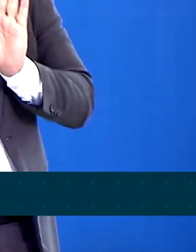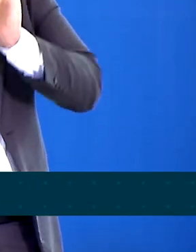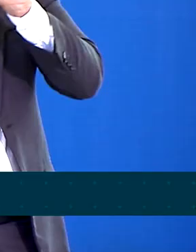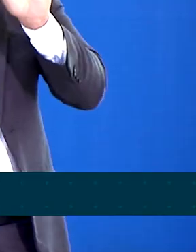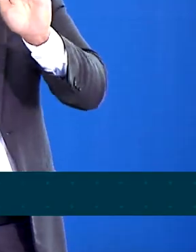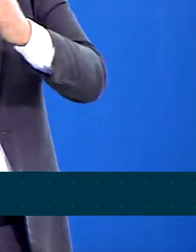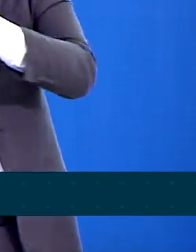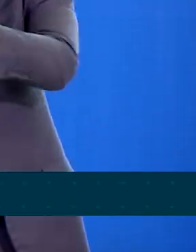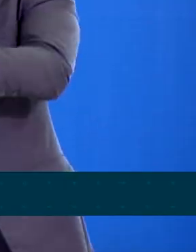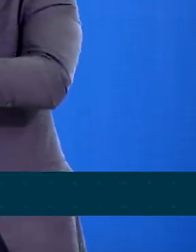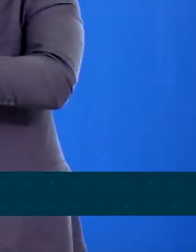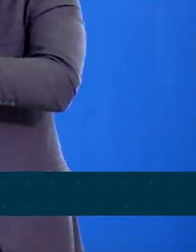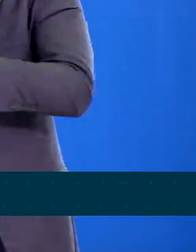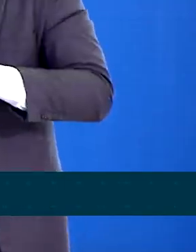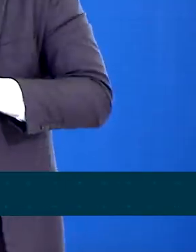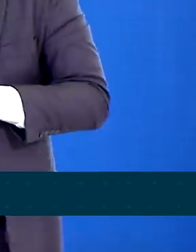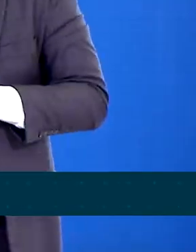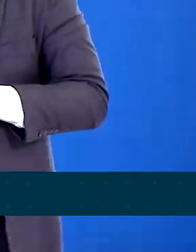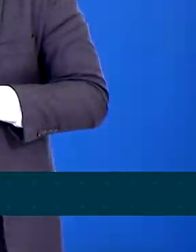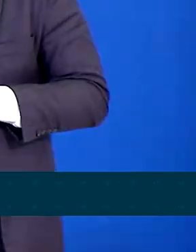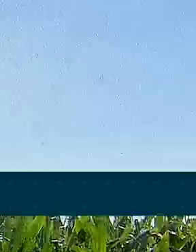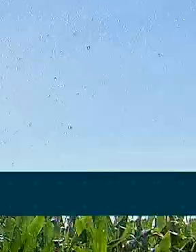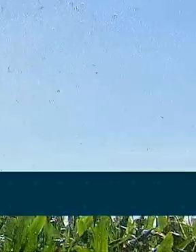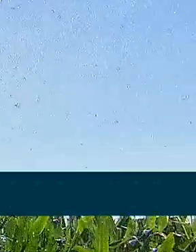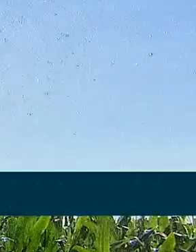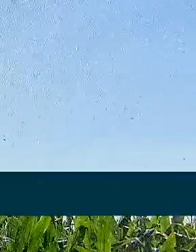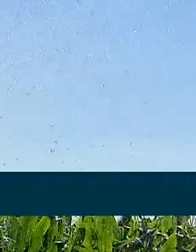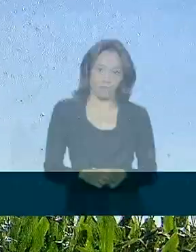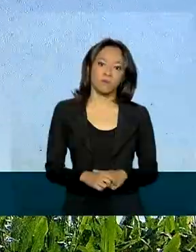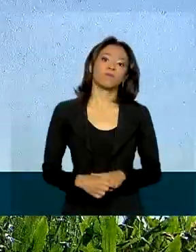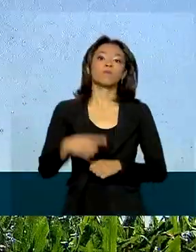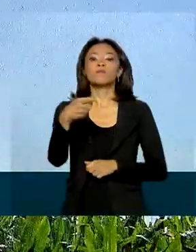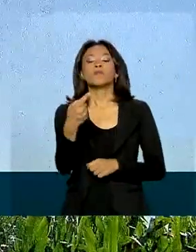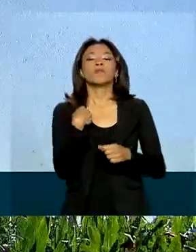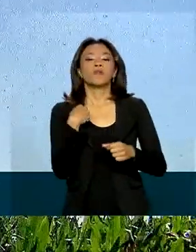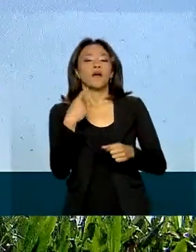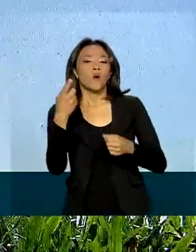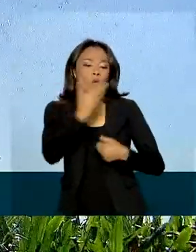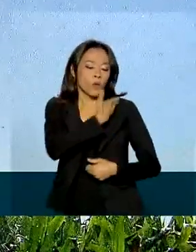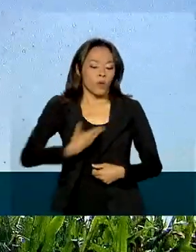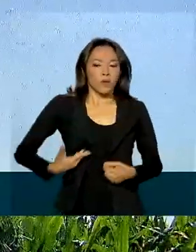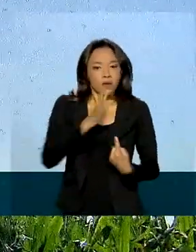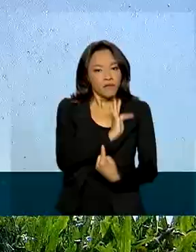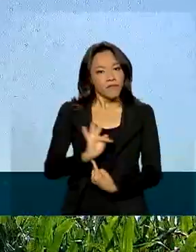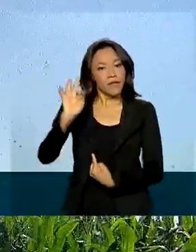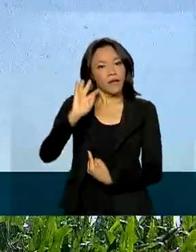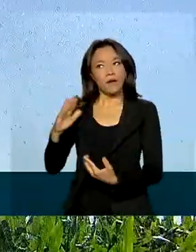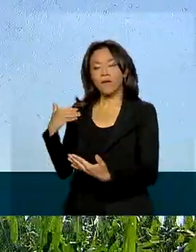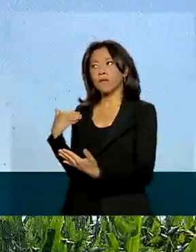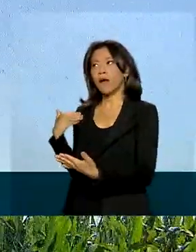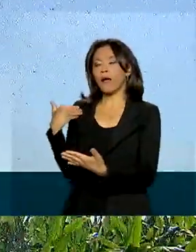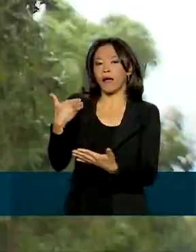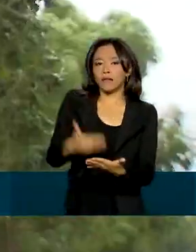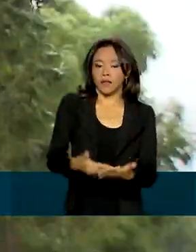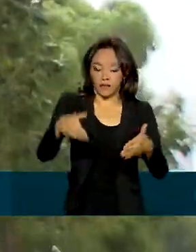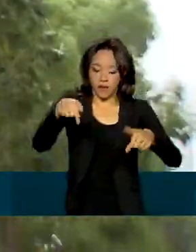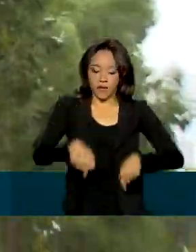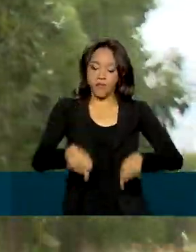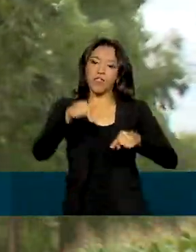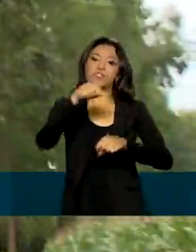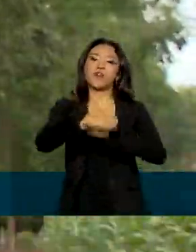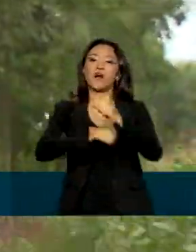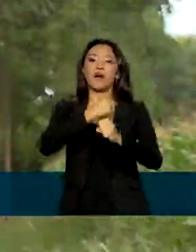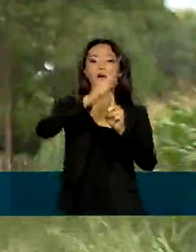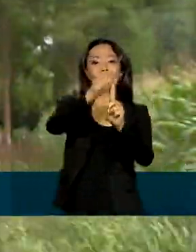pagamentos por serviços ambientais. Segundo a estimativa do governo federal, até agosto deste ano, foram